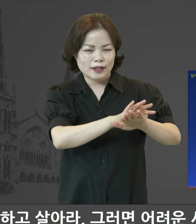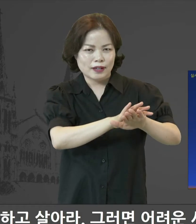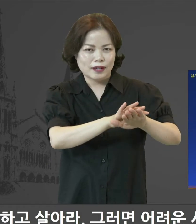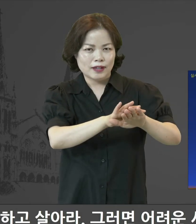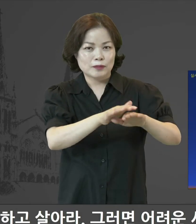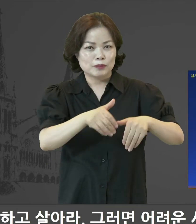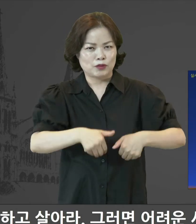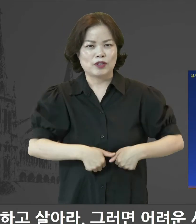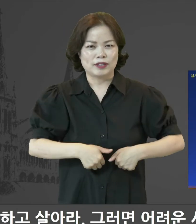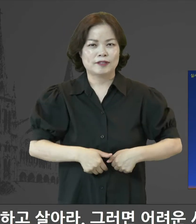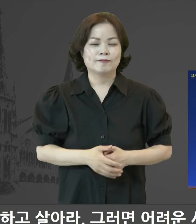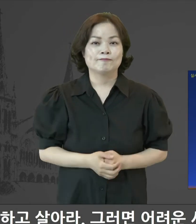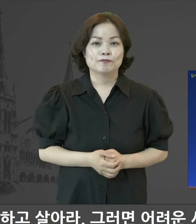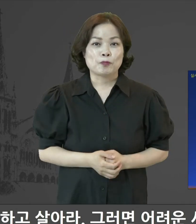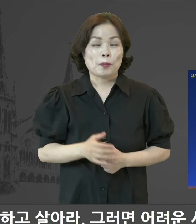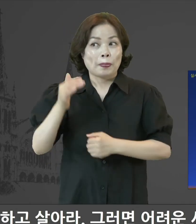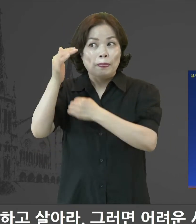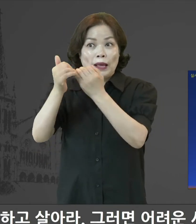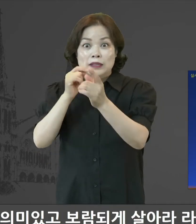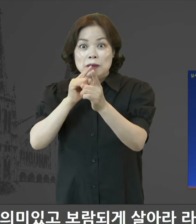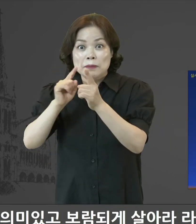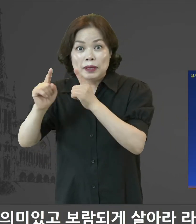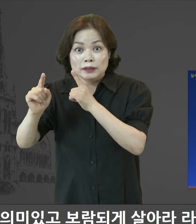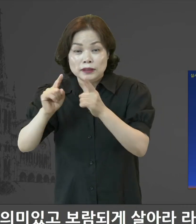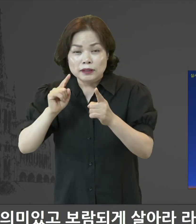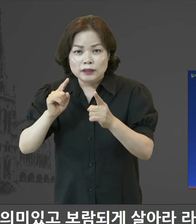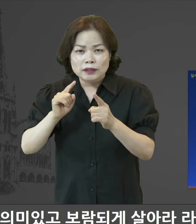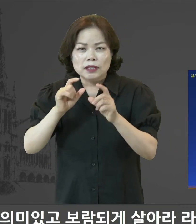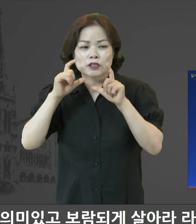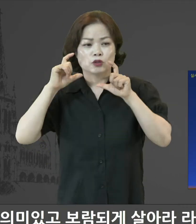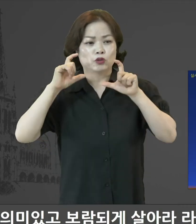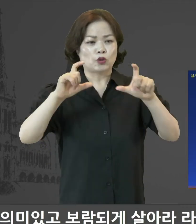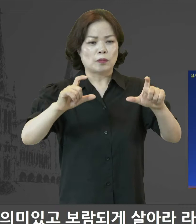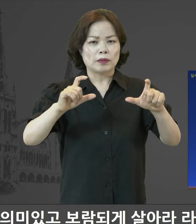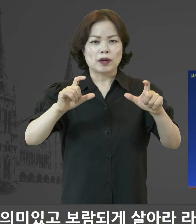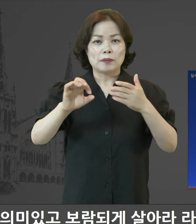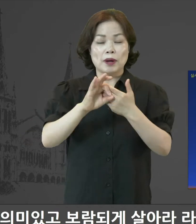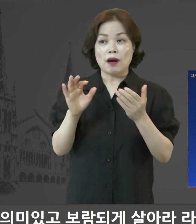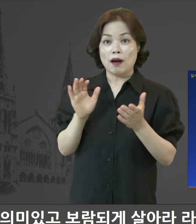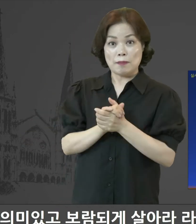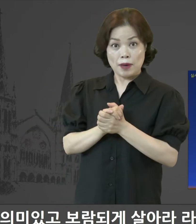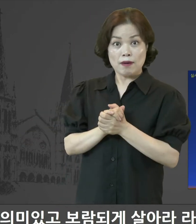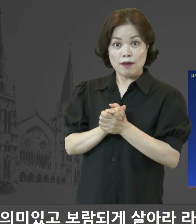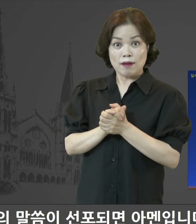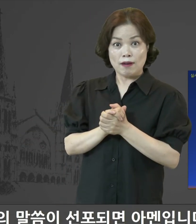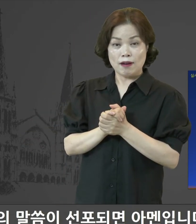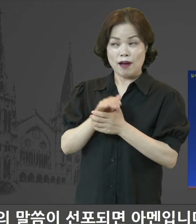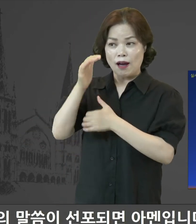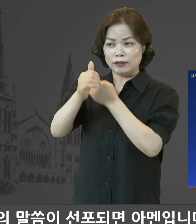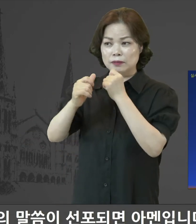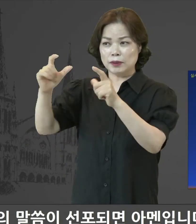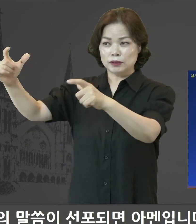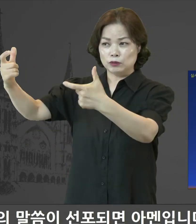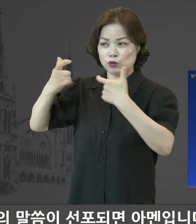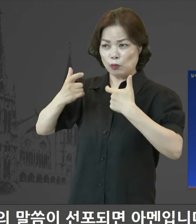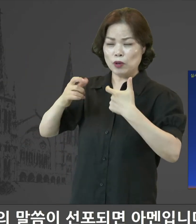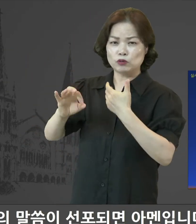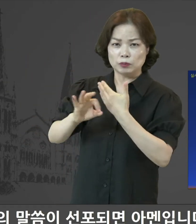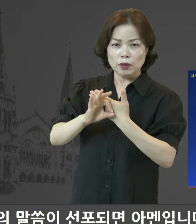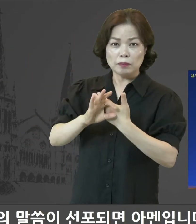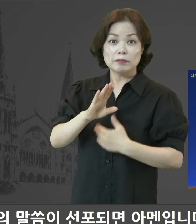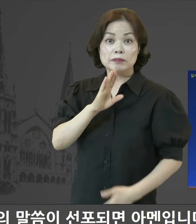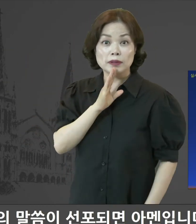있는데 더 잘 되어야 됩니다. 하나님의 말씀이 선포되면 아멘입니다. 하나님의 말씀이 그렇다 그러면 그런